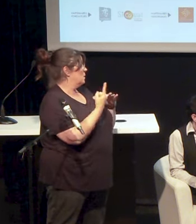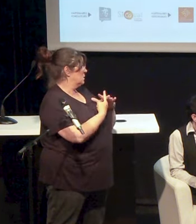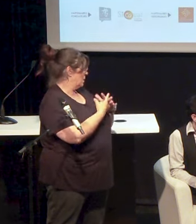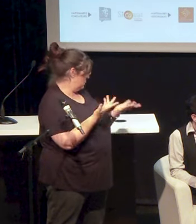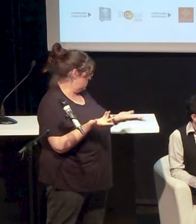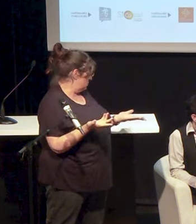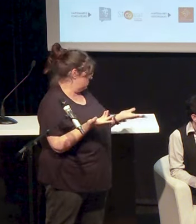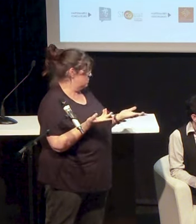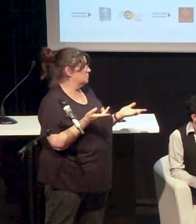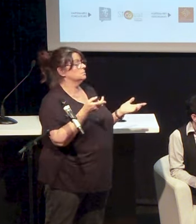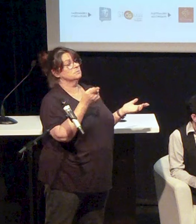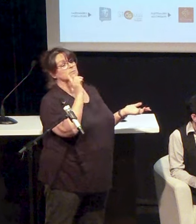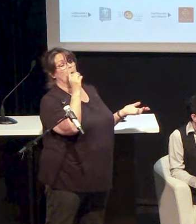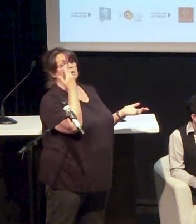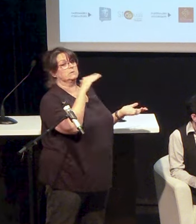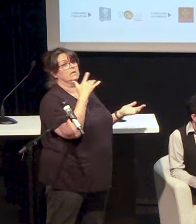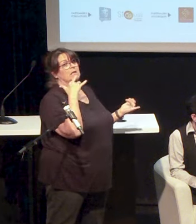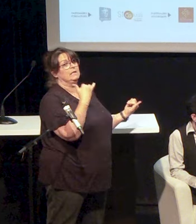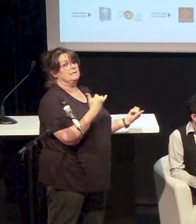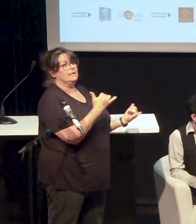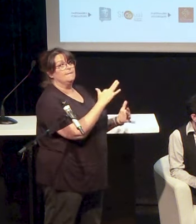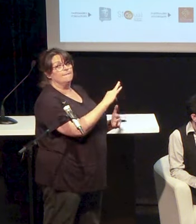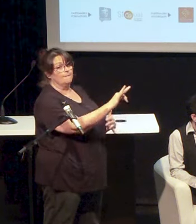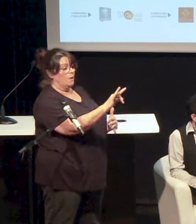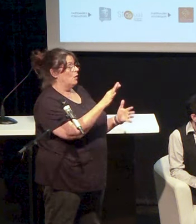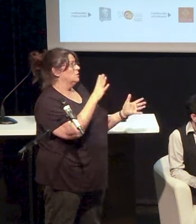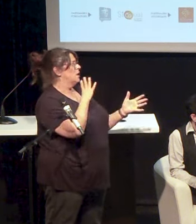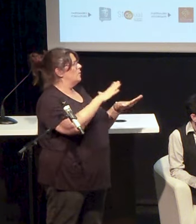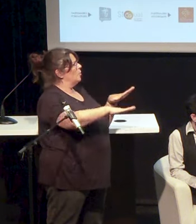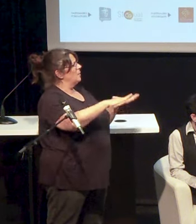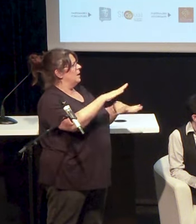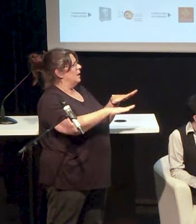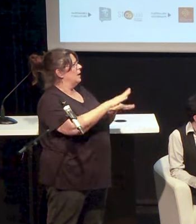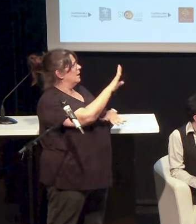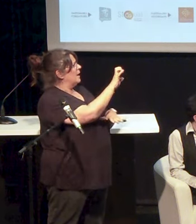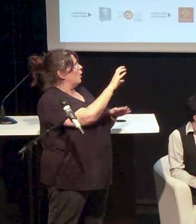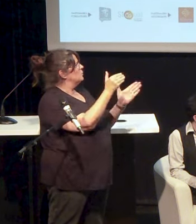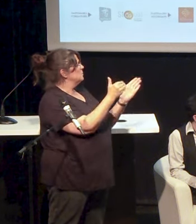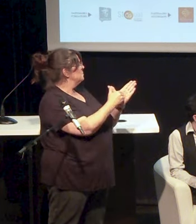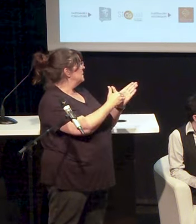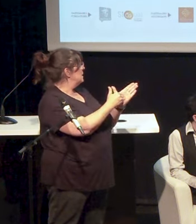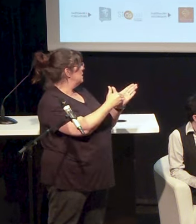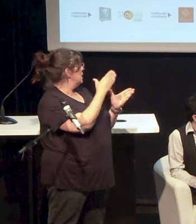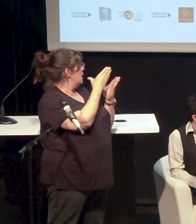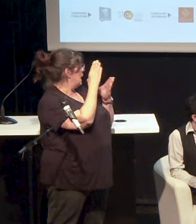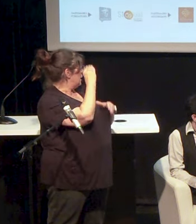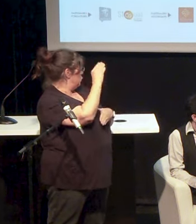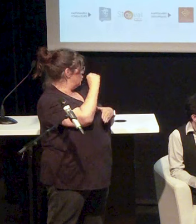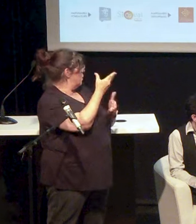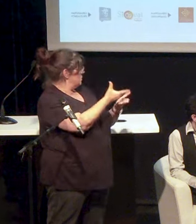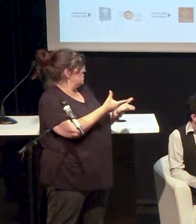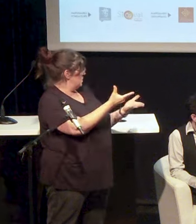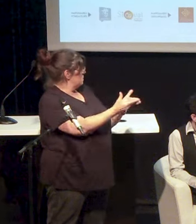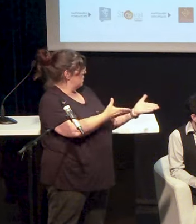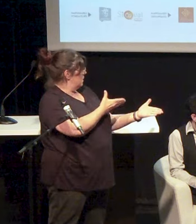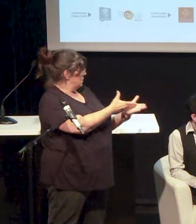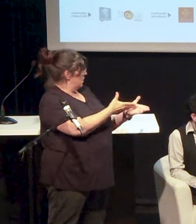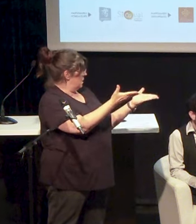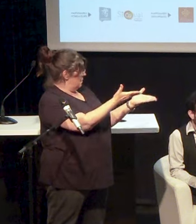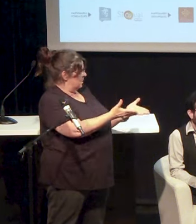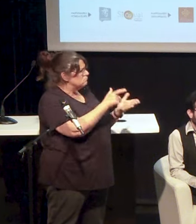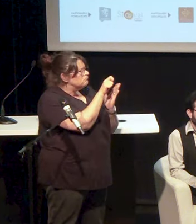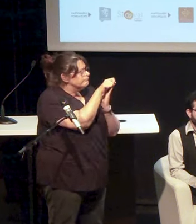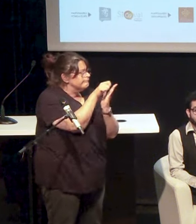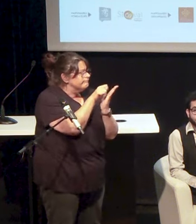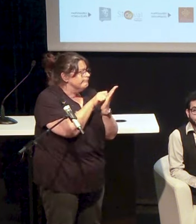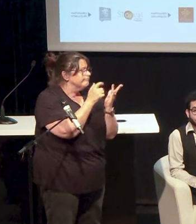savoir qu'effectivement, en France, il y a à peu près 40 000 étudiants en situation de handicap qui ont été recensés